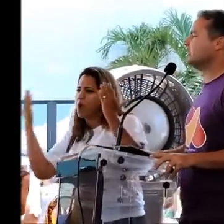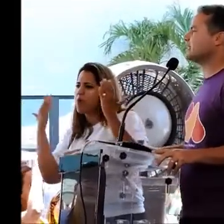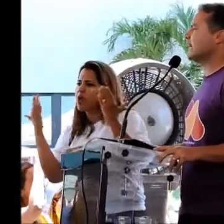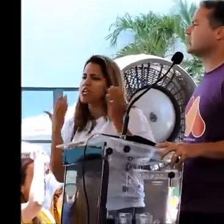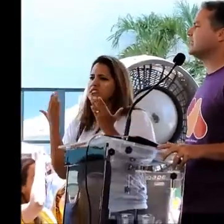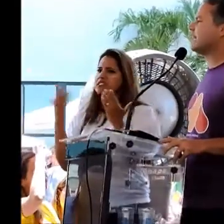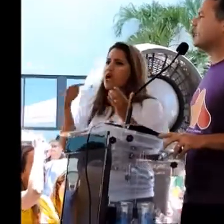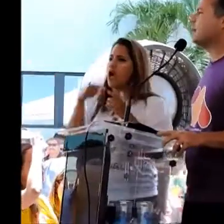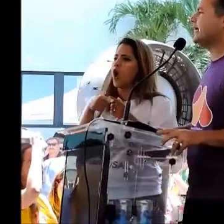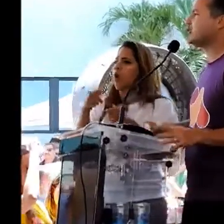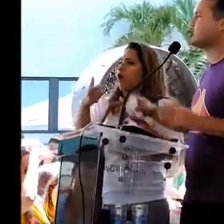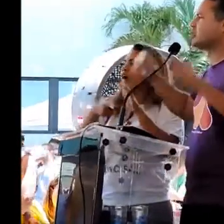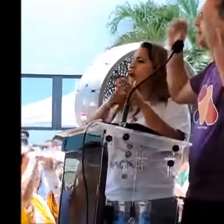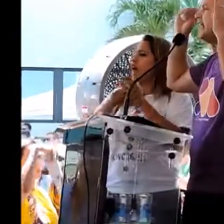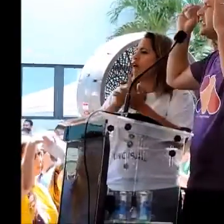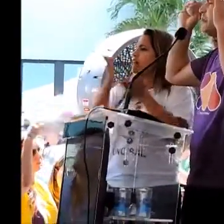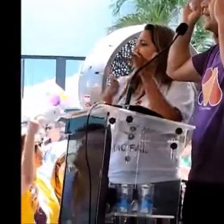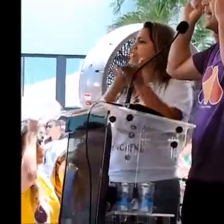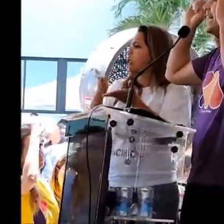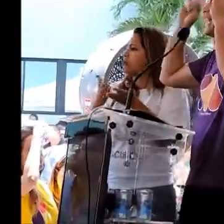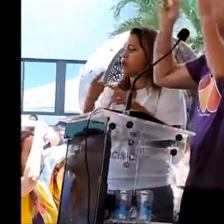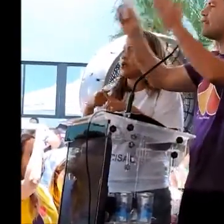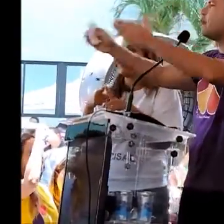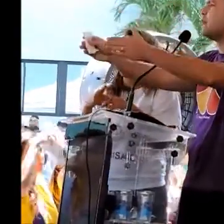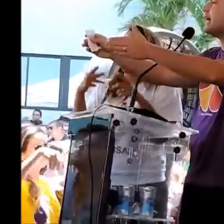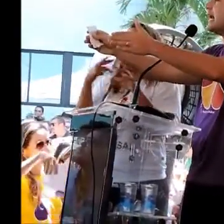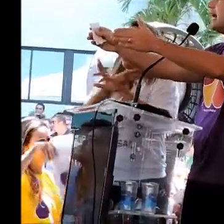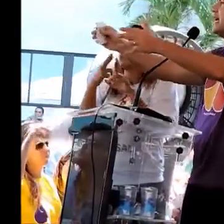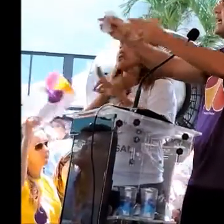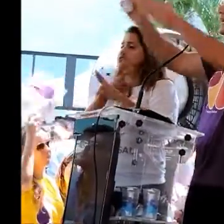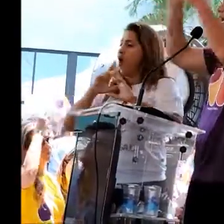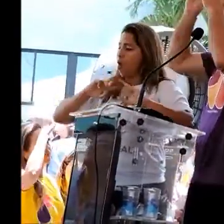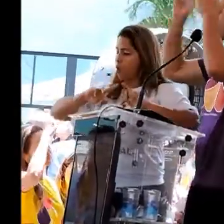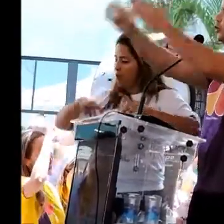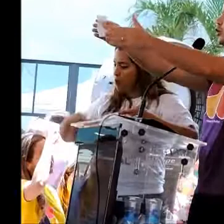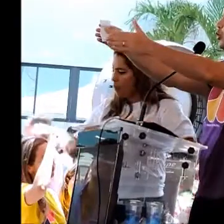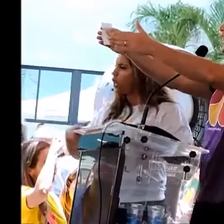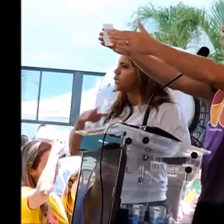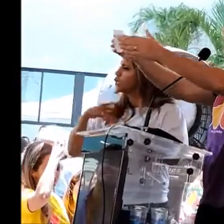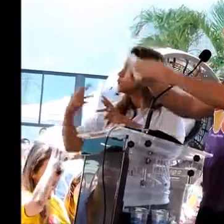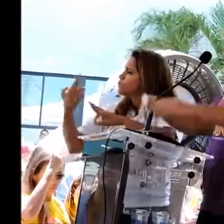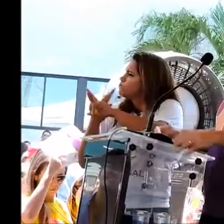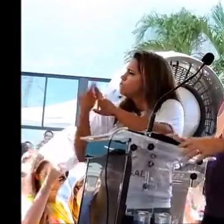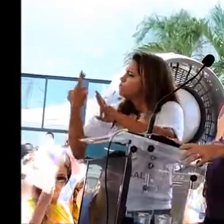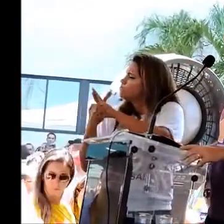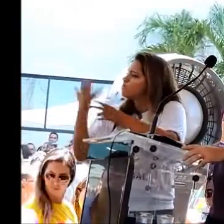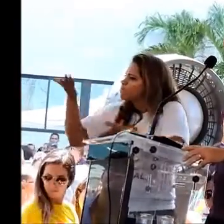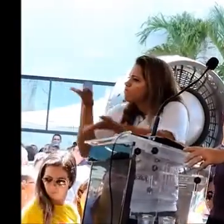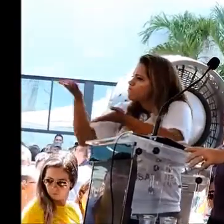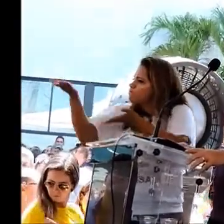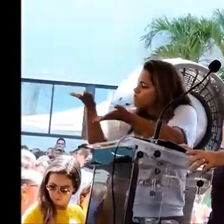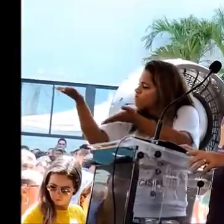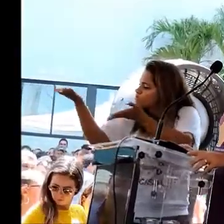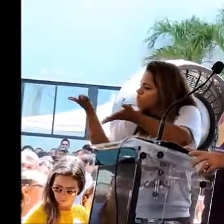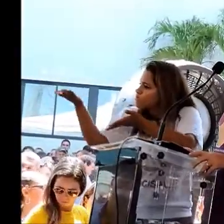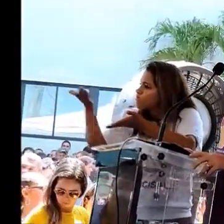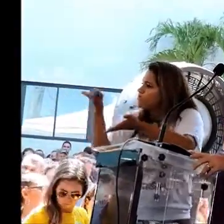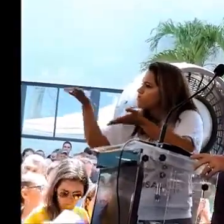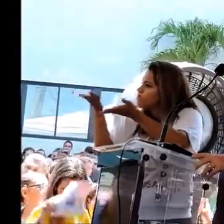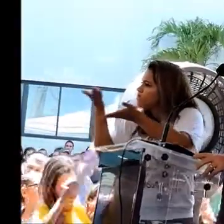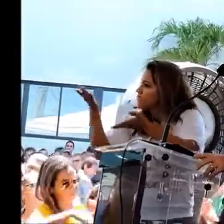tratamentos utilizados anteriormente, justamente pela relação humana que ela construía entre